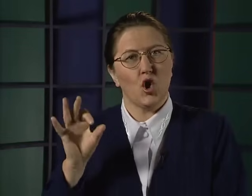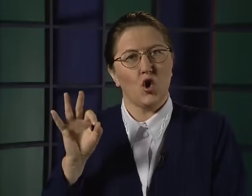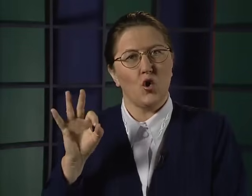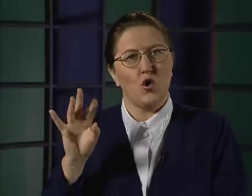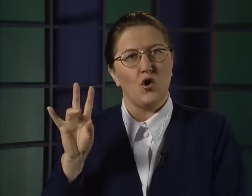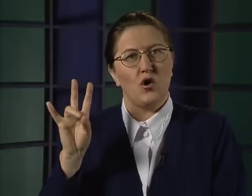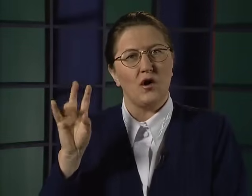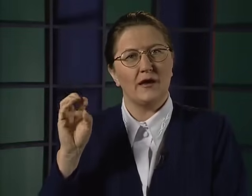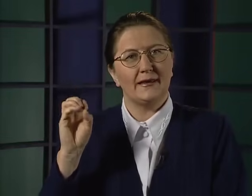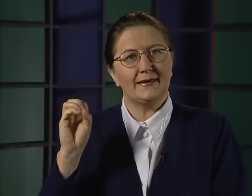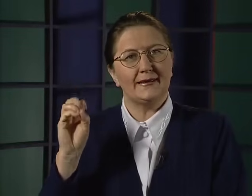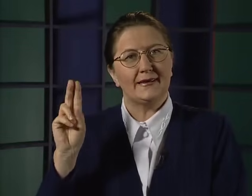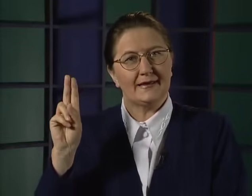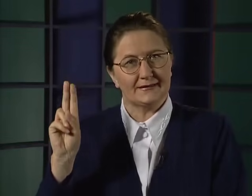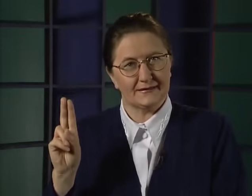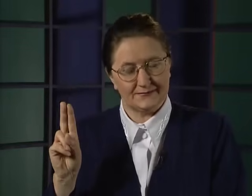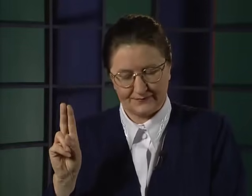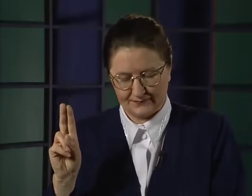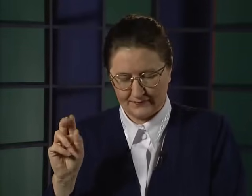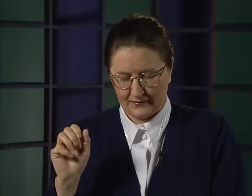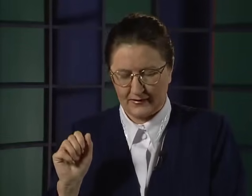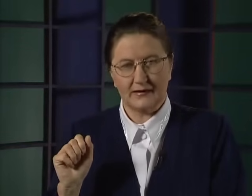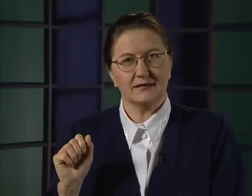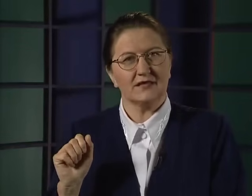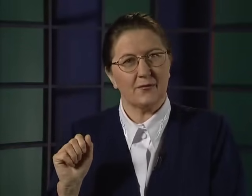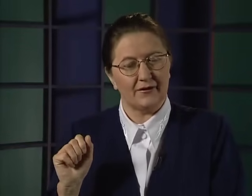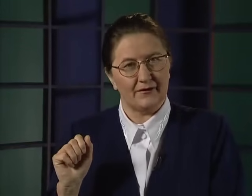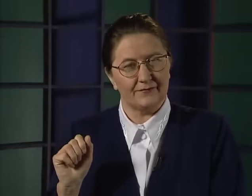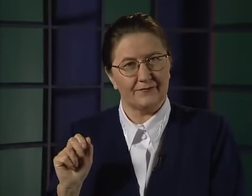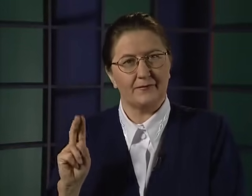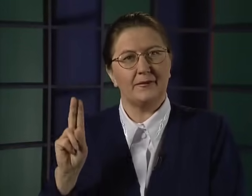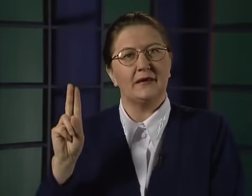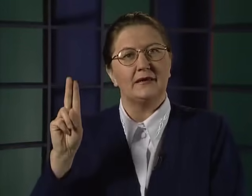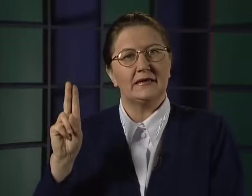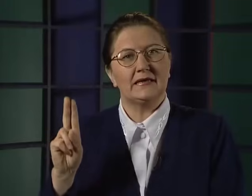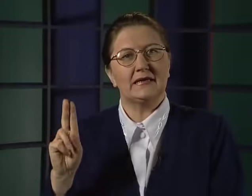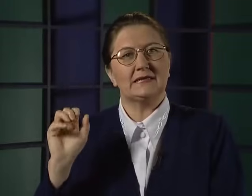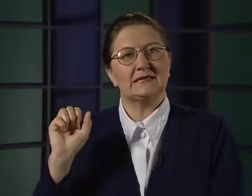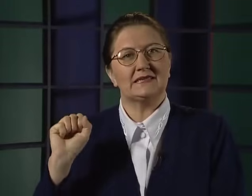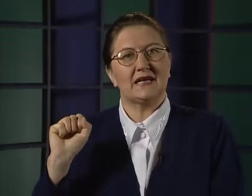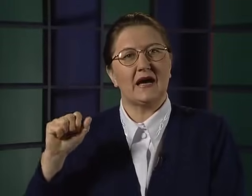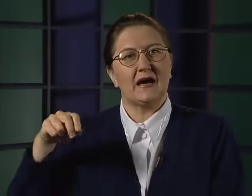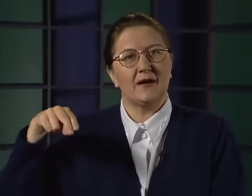Ко-нец. Цапля. Ца